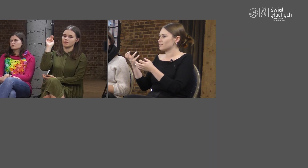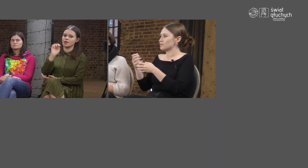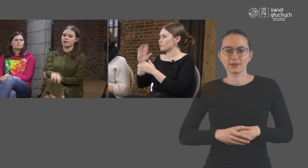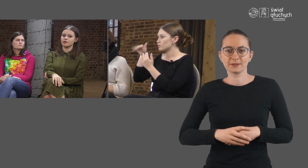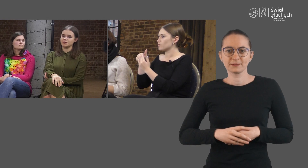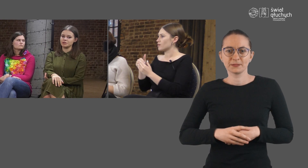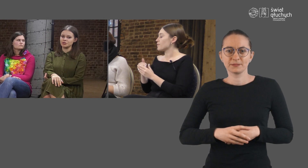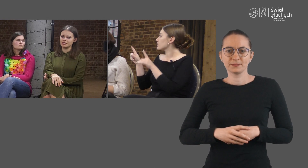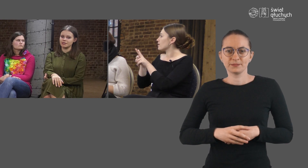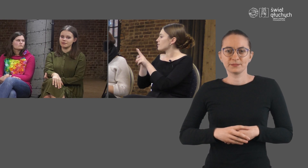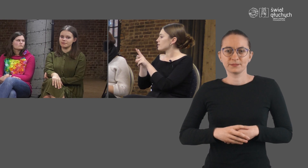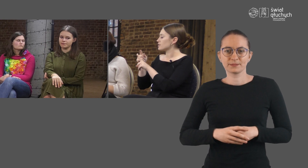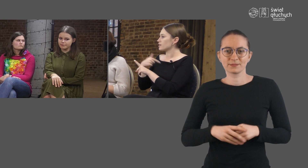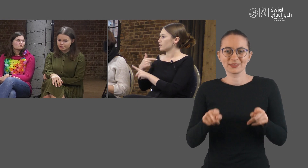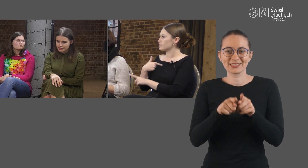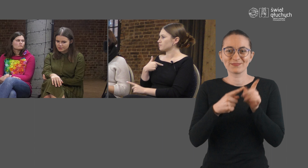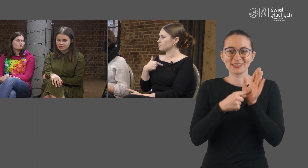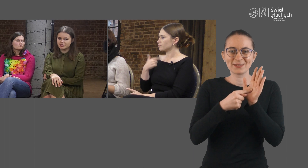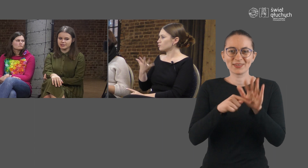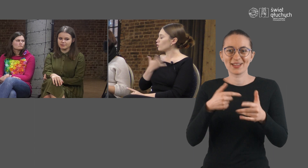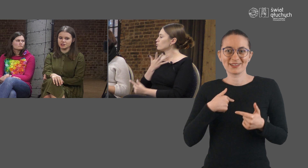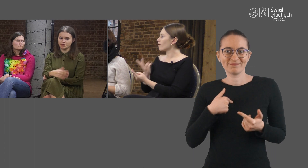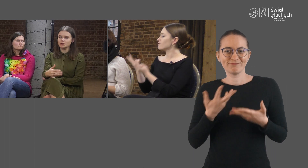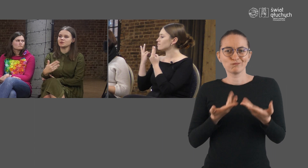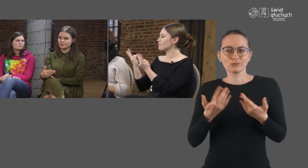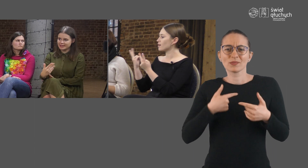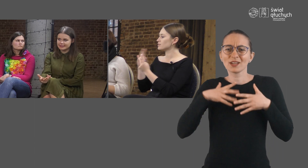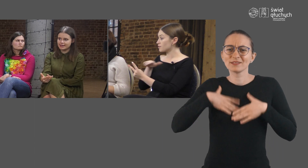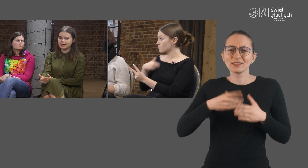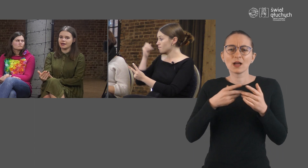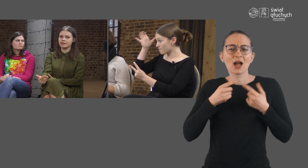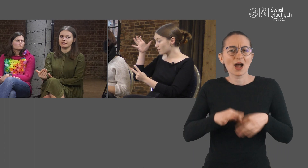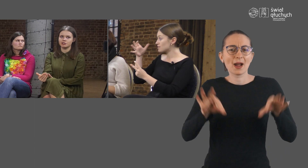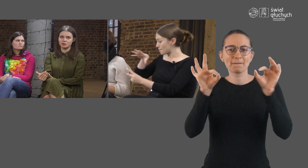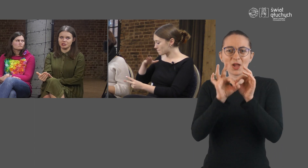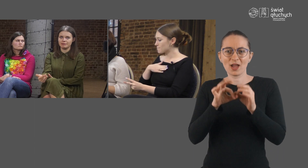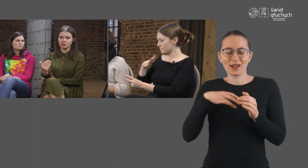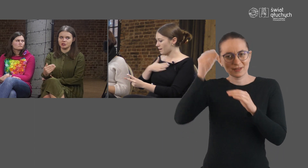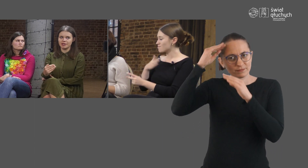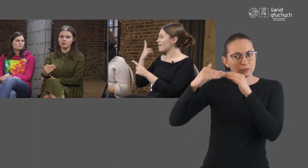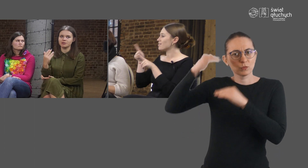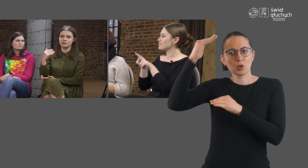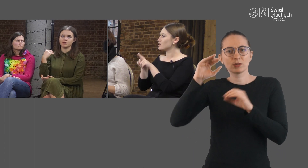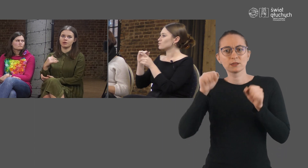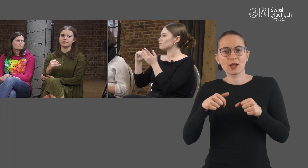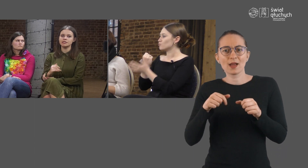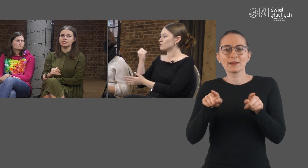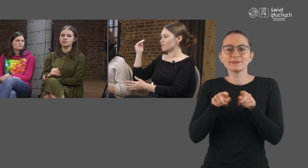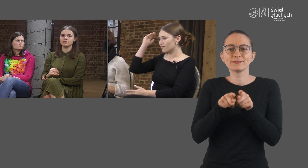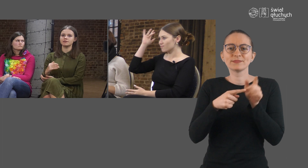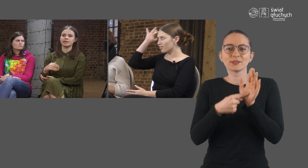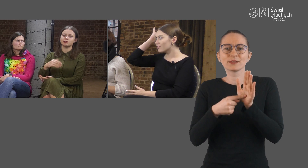Proszę? Ja uważam, że bardzo ważne jest właśnie posiąść tą wiedzę, ale też trzeba mieć świadomość z tyłu